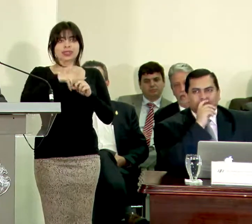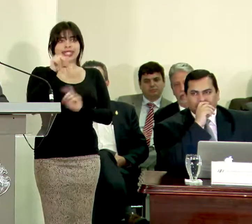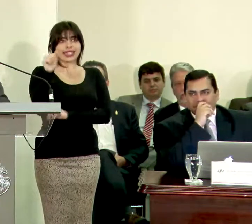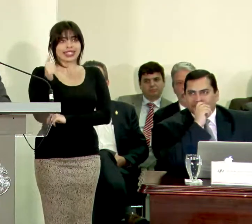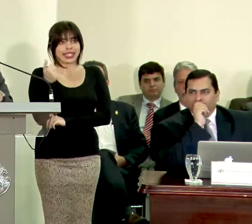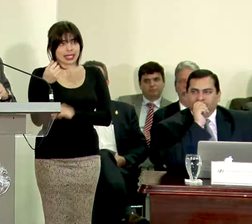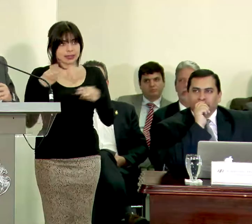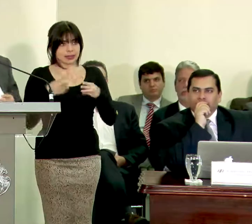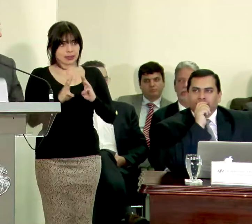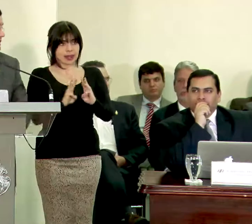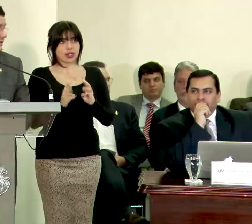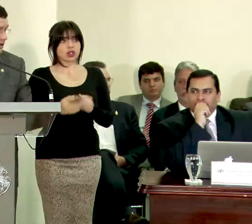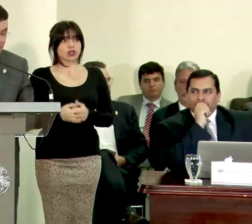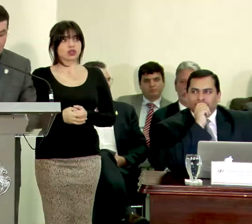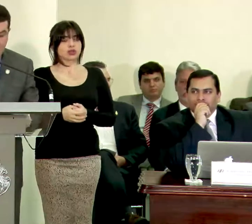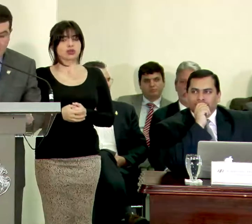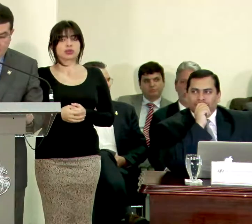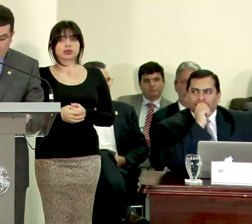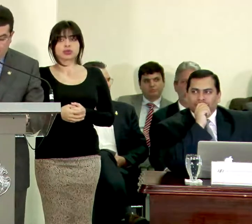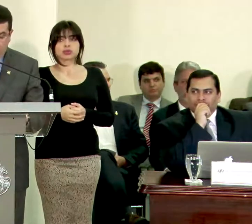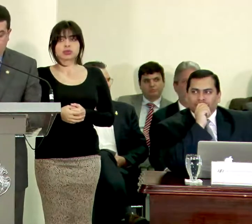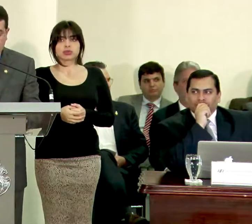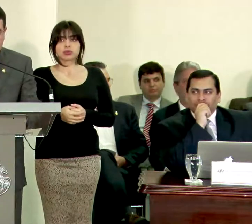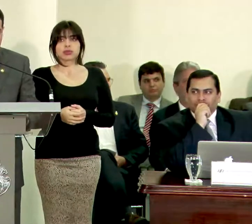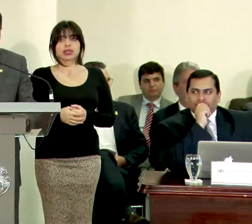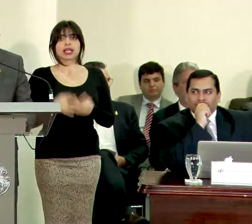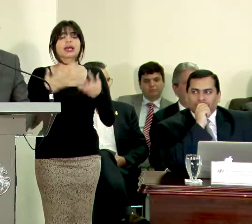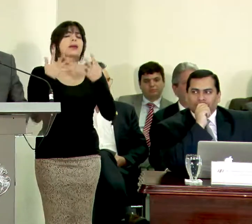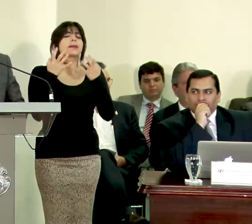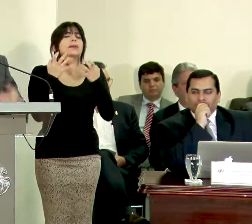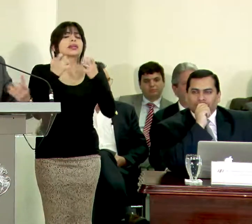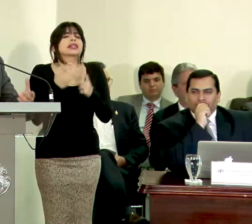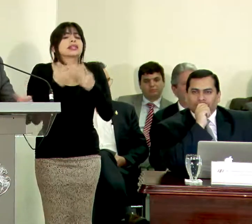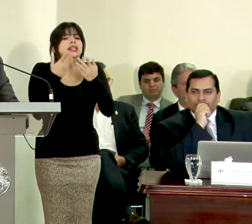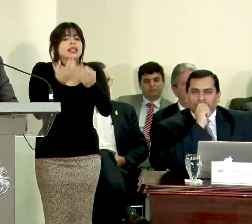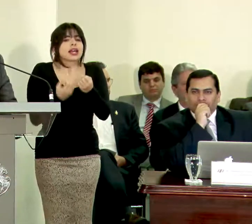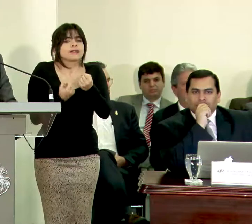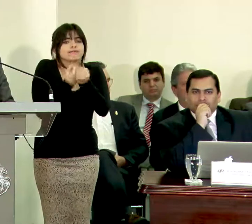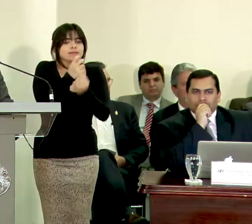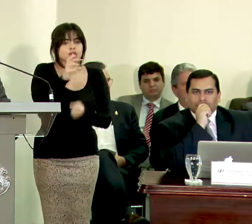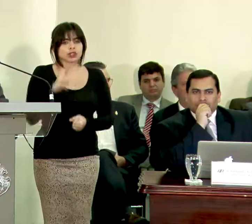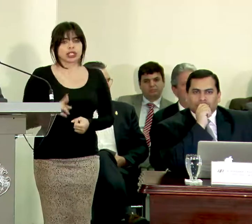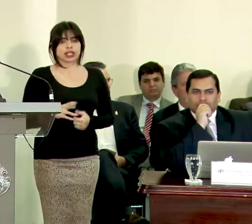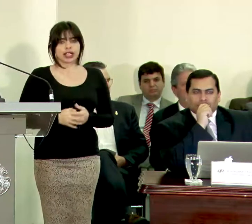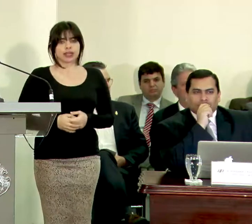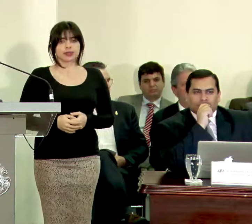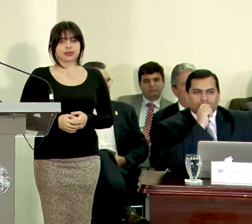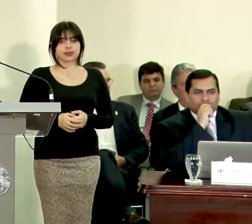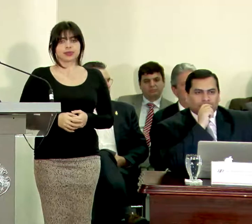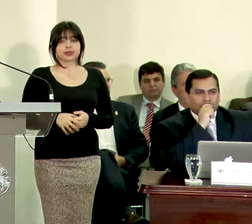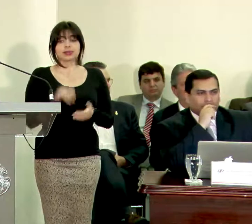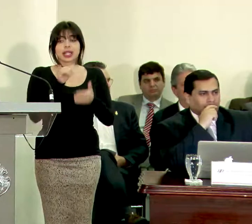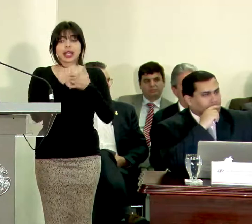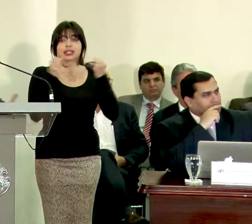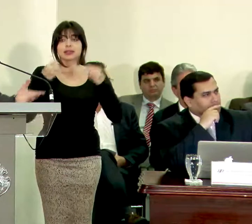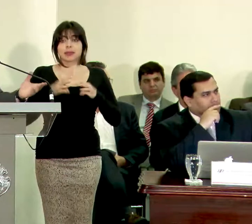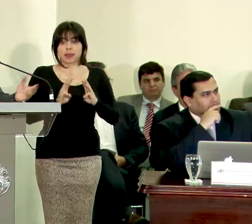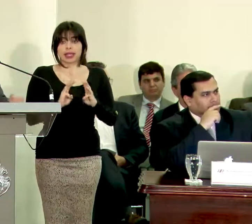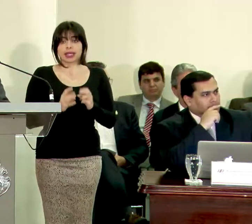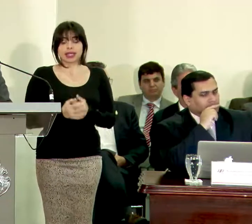10 medidas que pretenden darle un impulso a Costa Rica. Estas